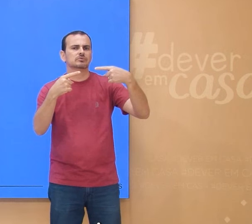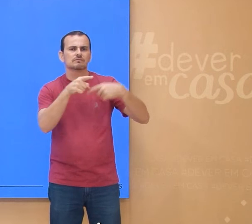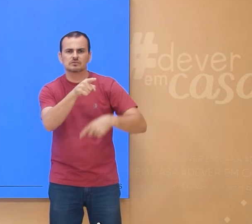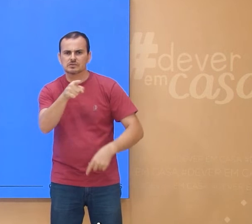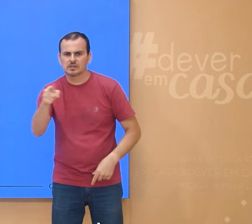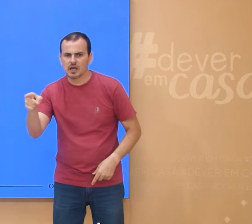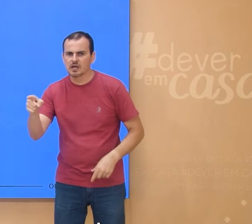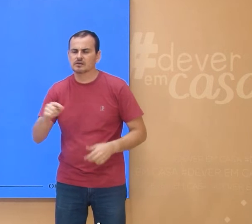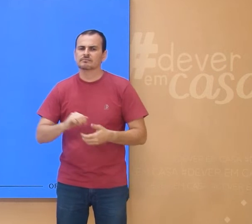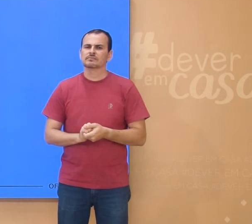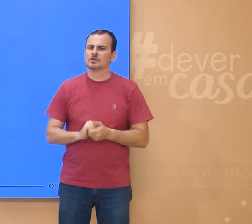vocês.